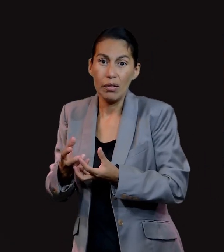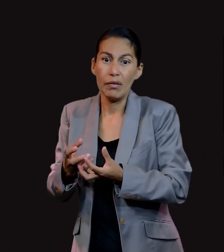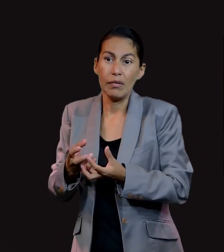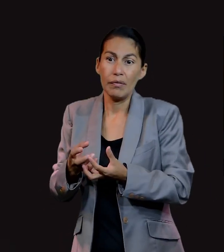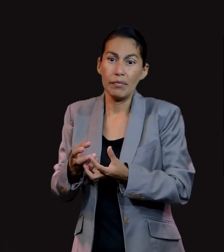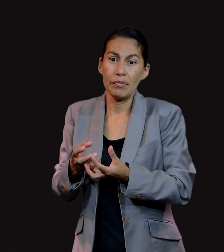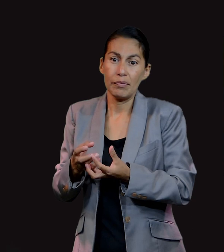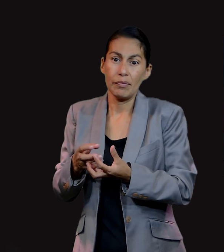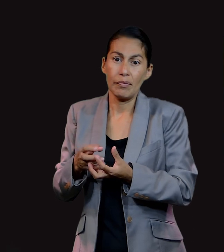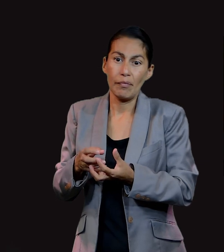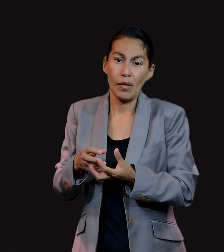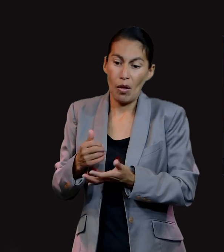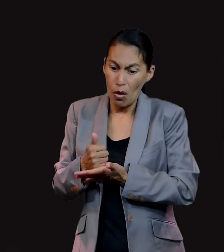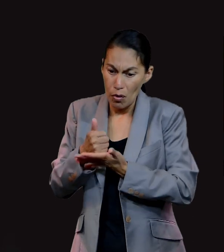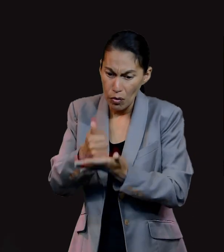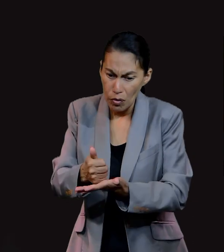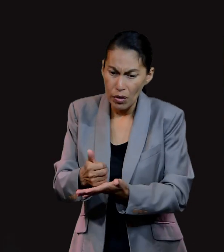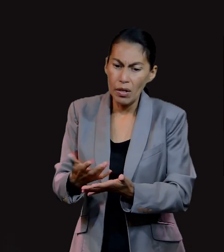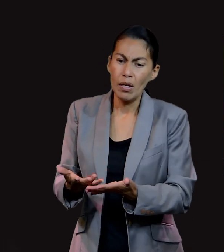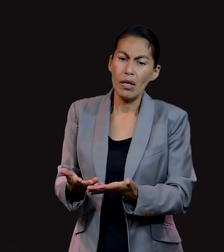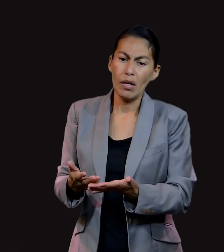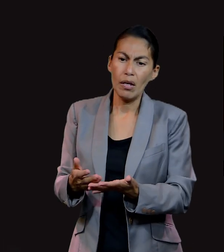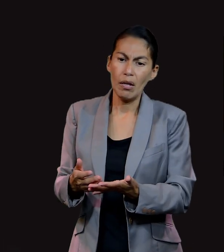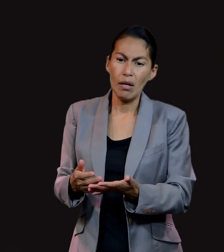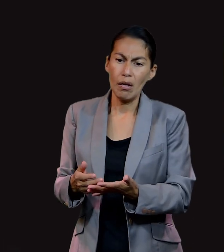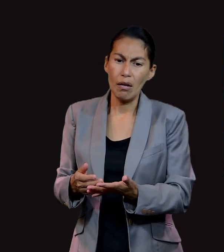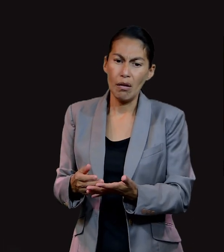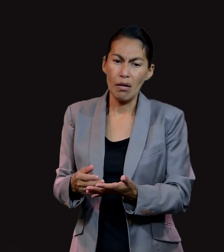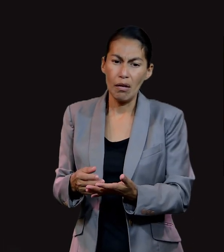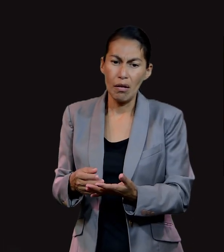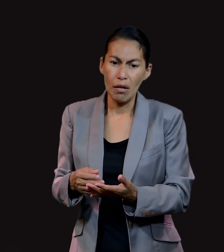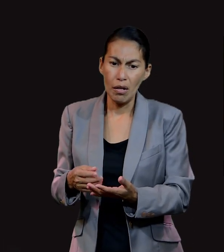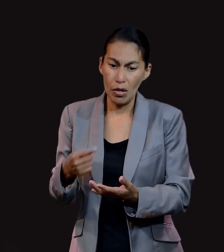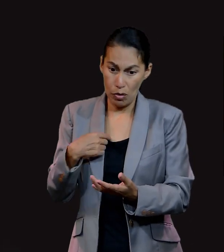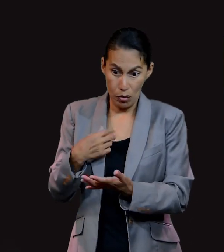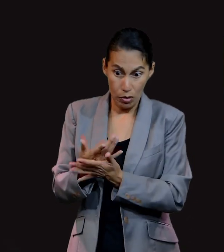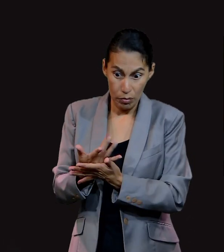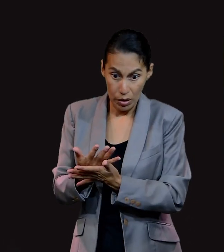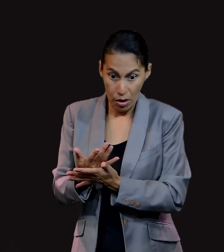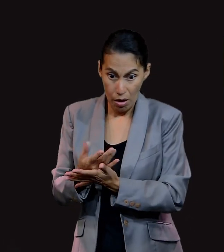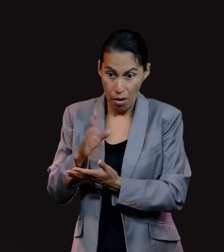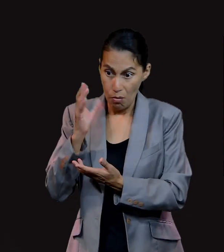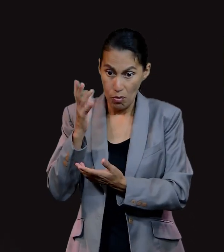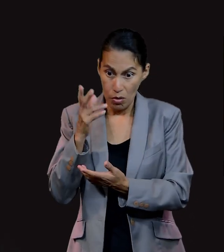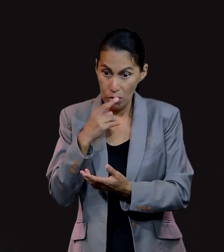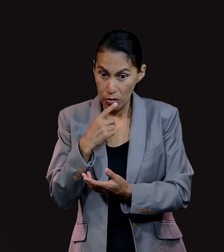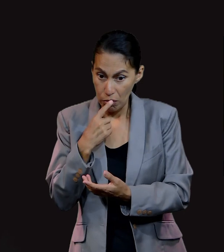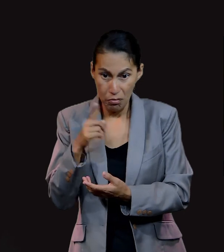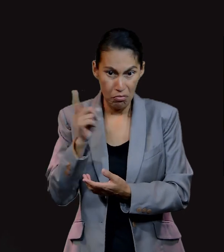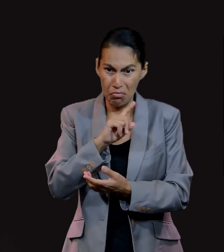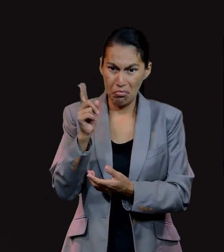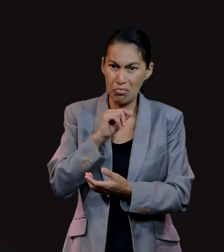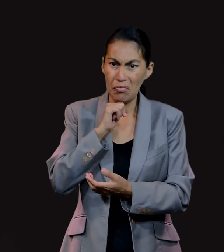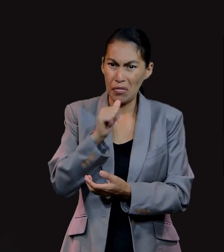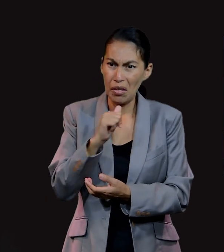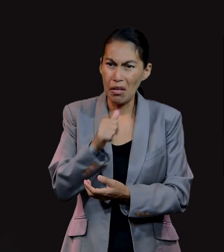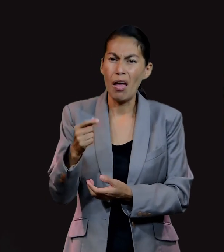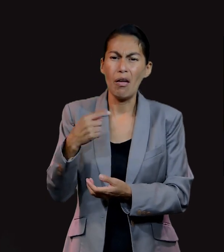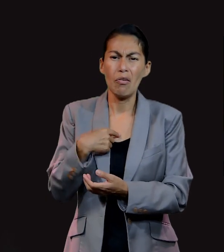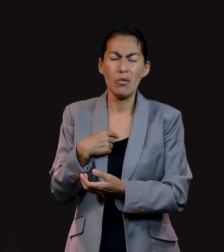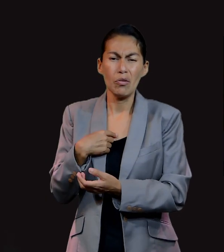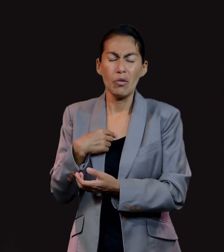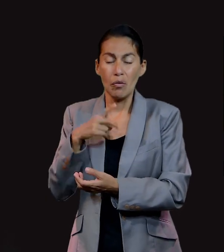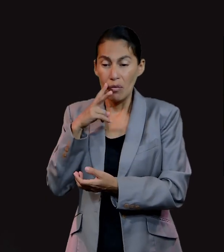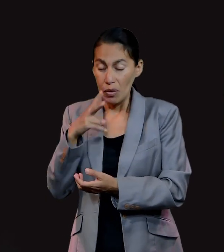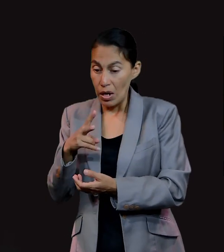mi propia vida fui lo rescaté lo saqué le apliqué algunos primeros auxilios incluso no esperé